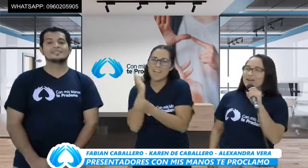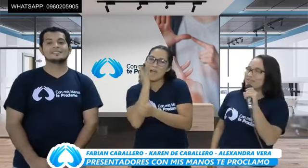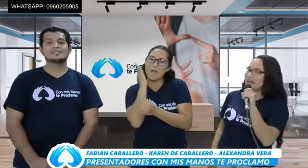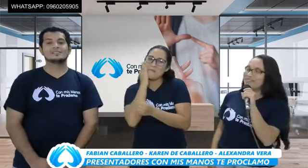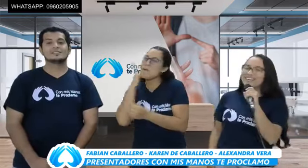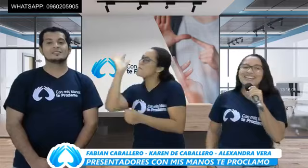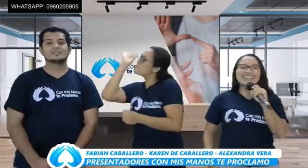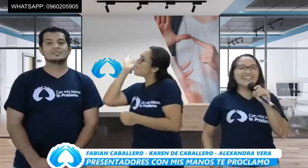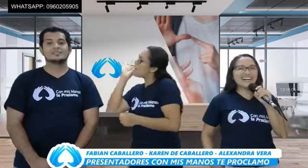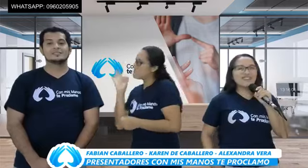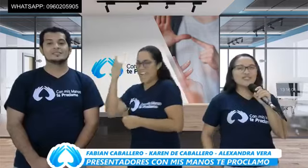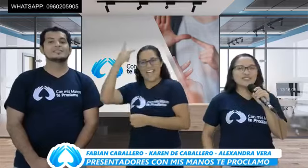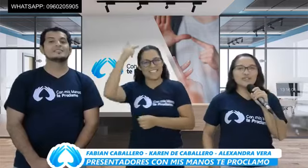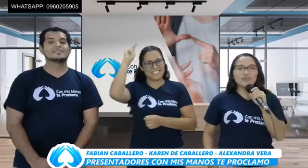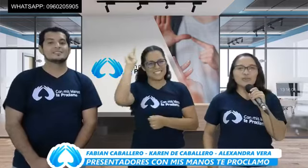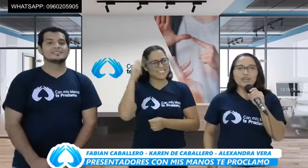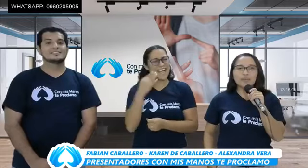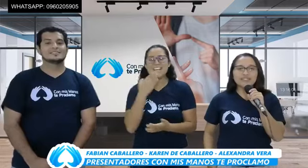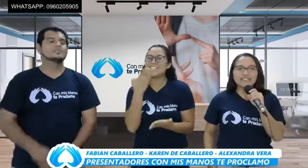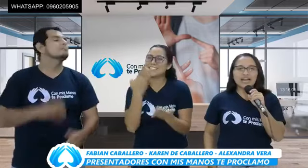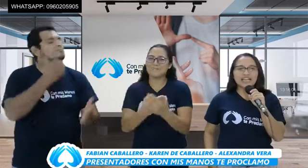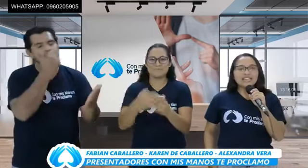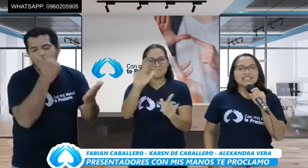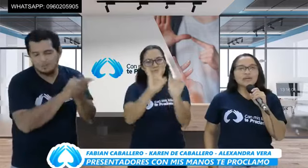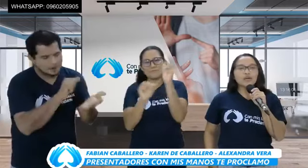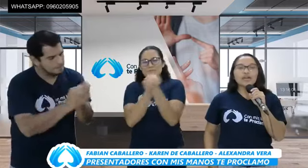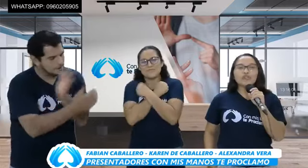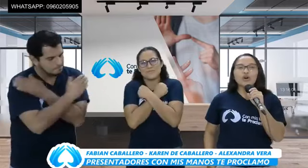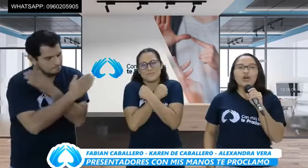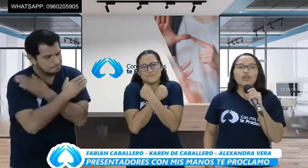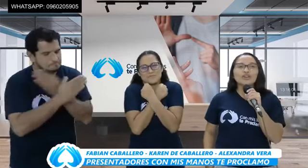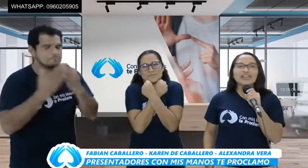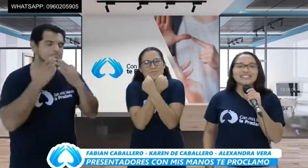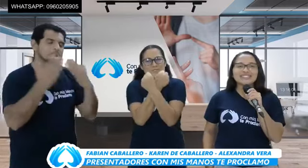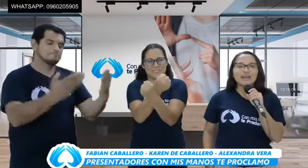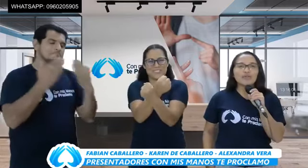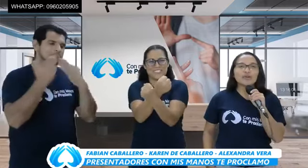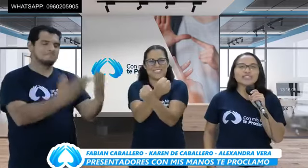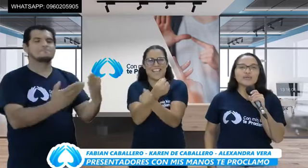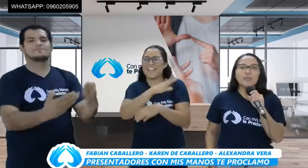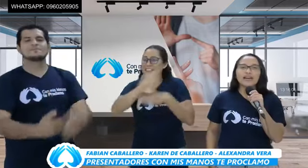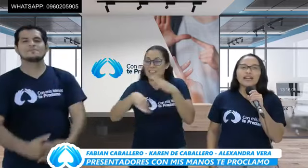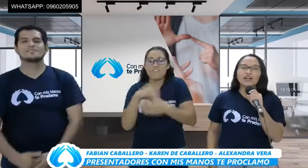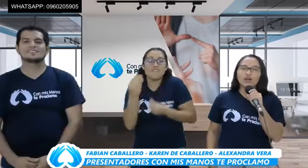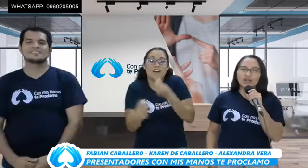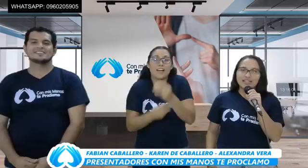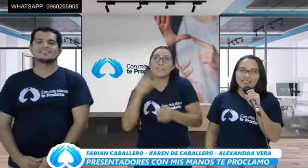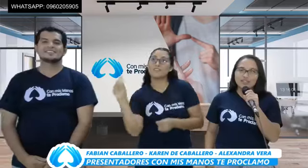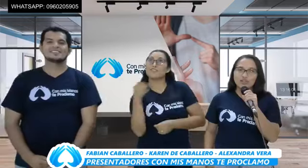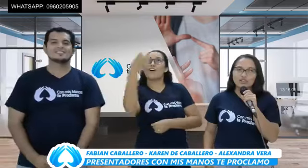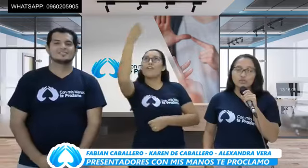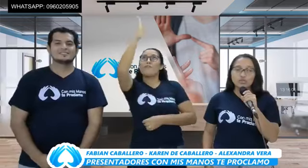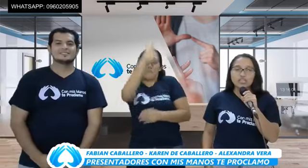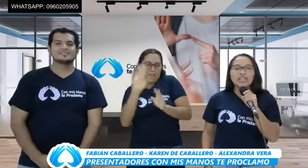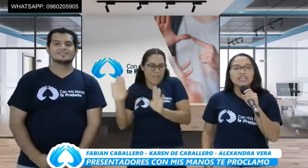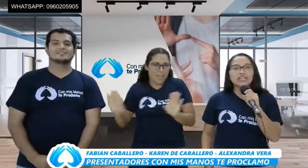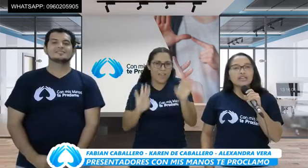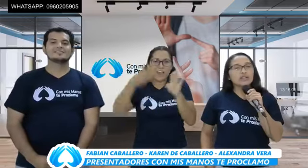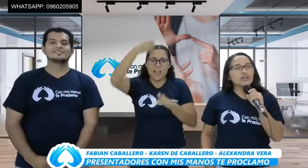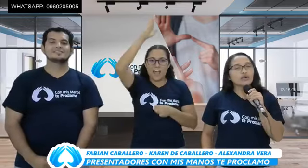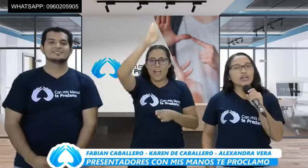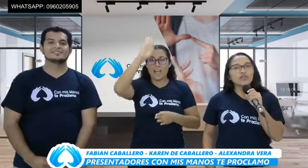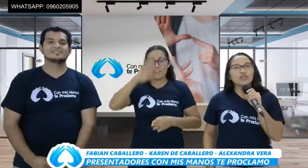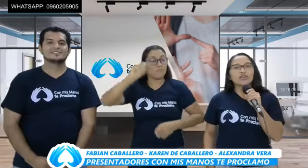y también para Fabi y Karen, un saludo muy especial, sabemos que todo lo hacemos para la gloria del Señor Jesús